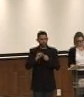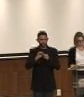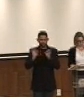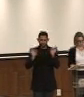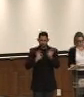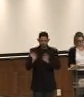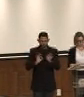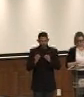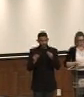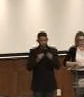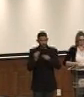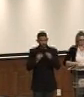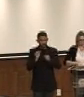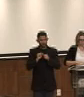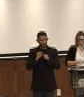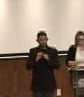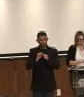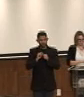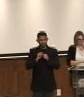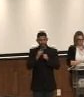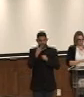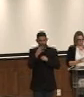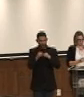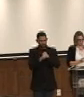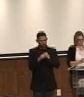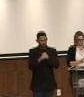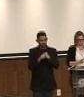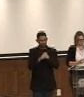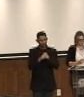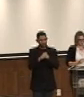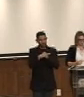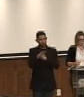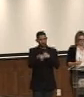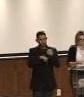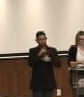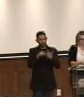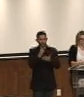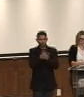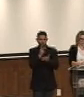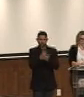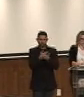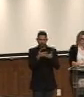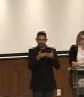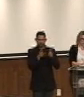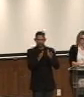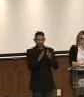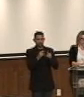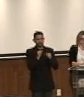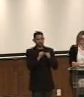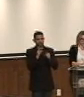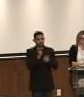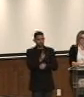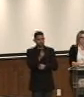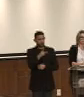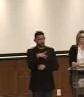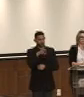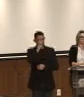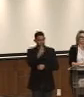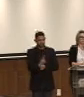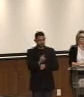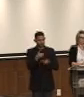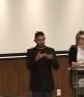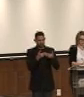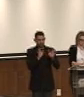agimos, a forma como nós agimos durante esses 4 anos e meio. Sempre a minha porta, a porta da direção